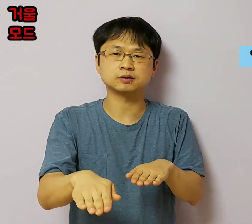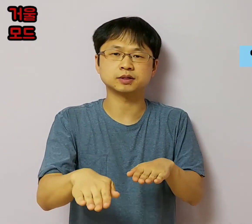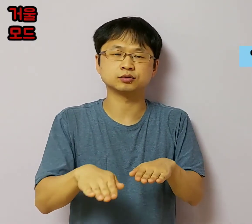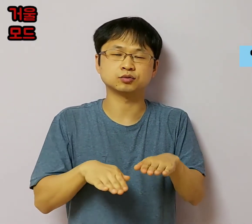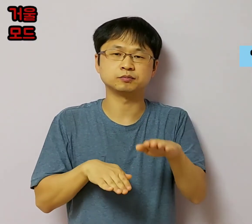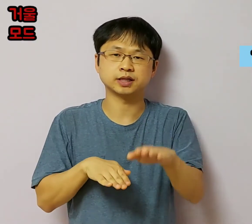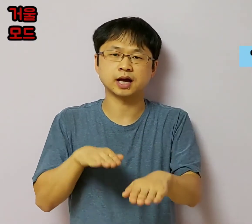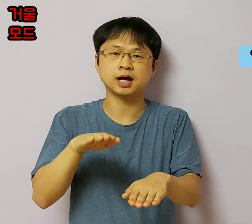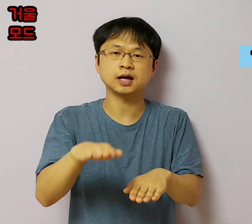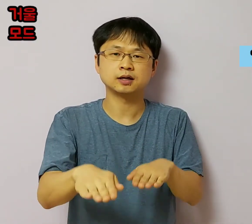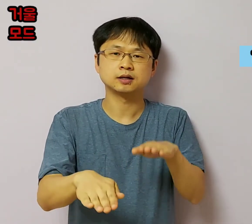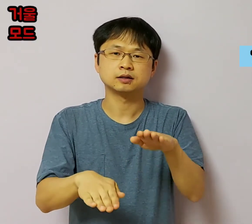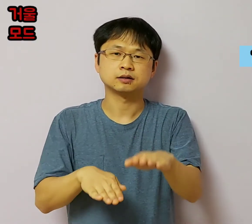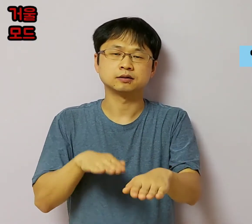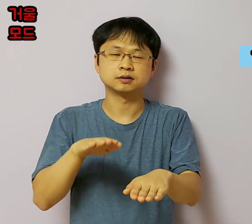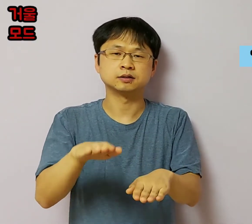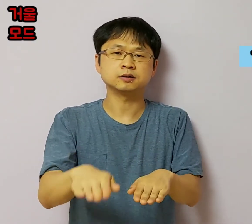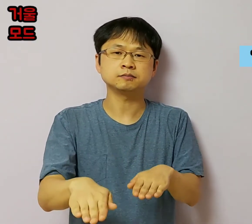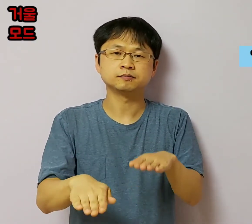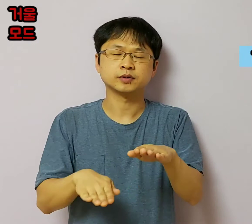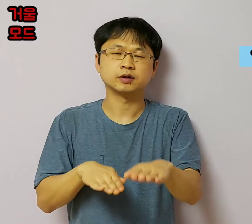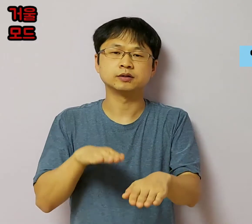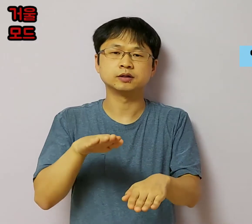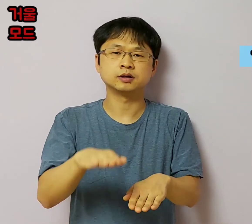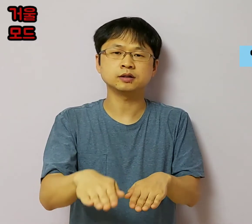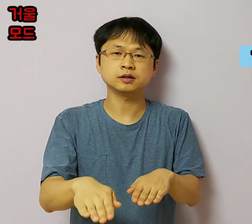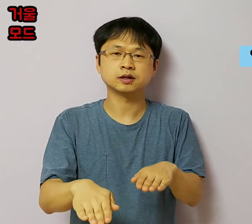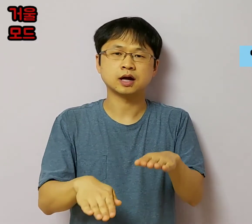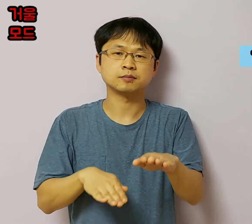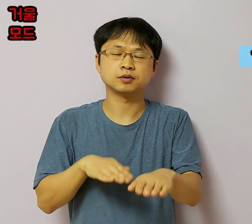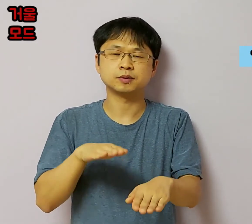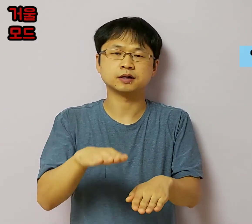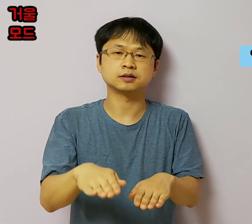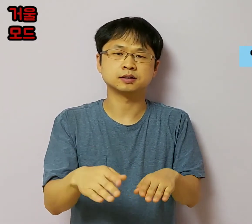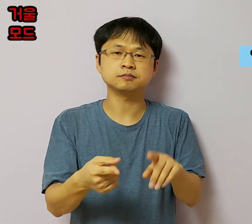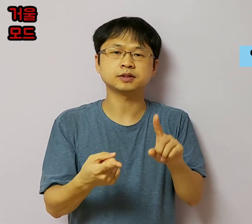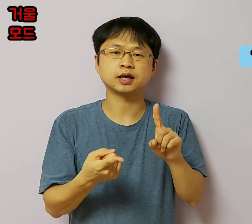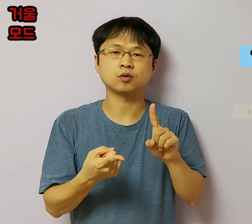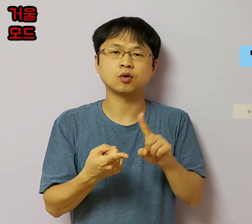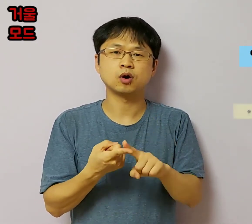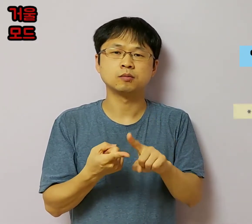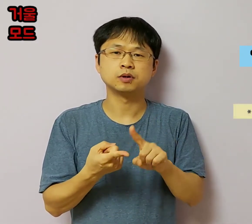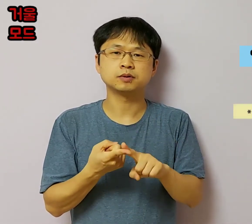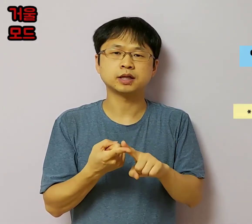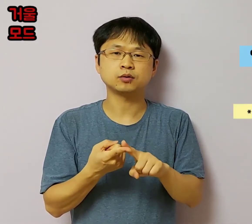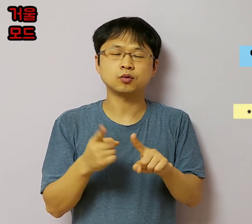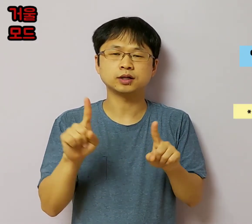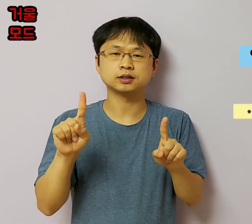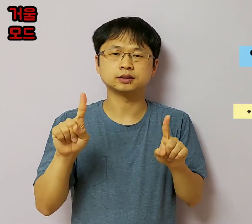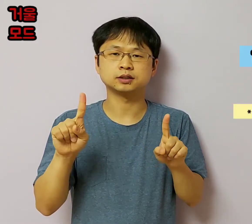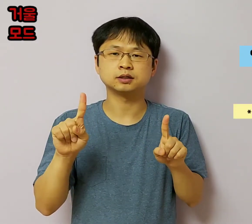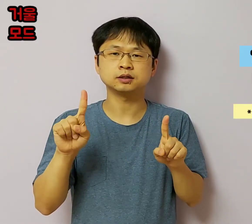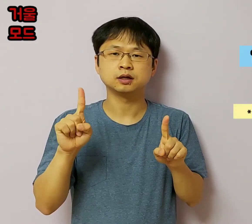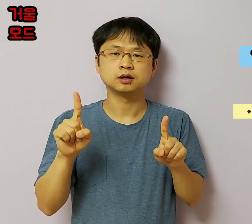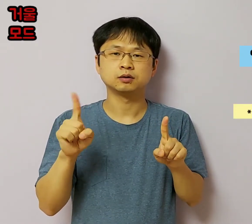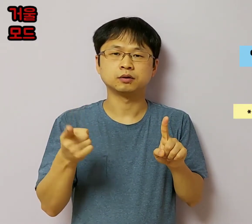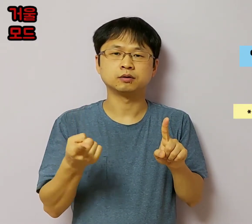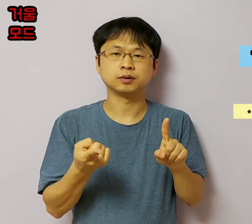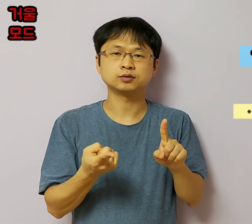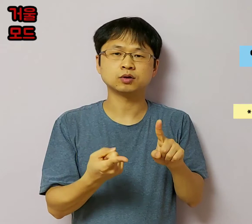발걸음이라는 소리입니다. 걸음, 걷는 가벼운 발걸음, 대로. 뭐뭐대로 하는 것은 왼손